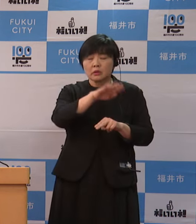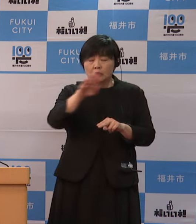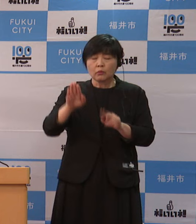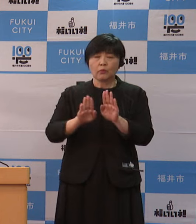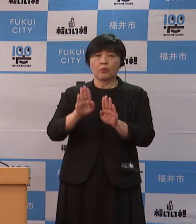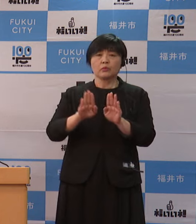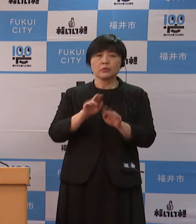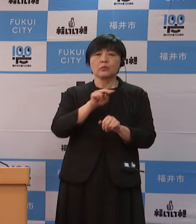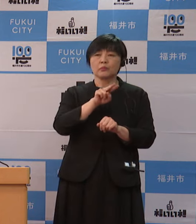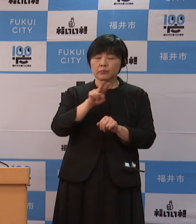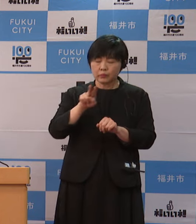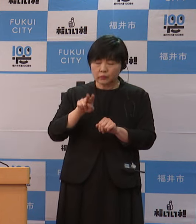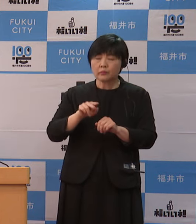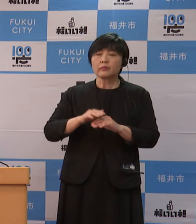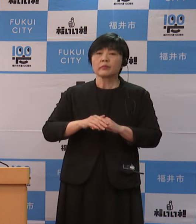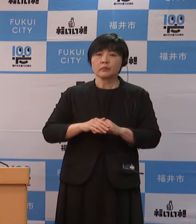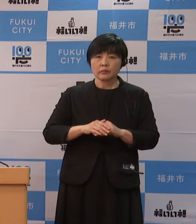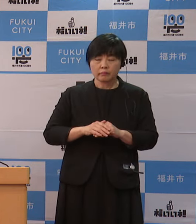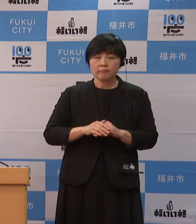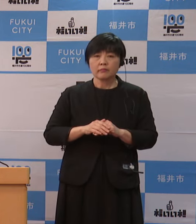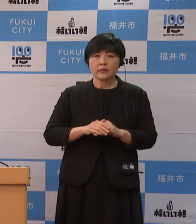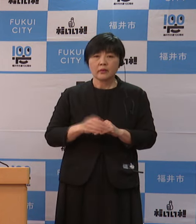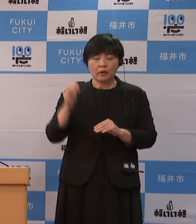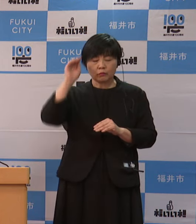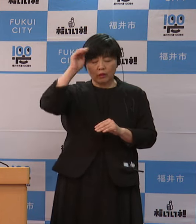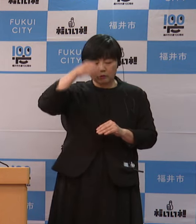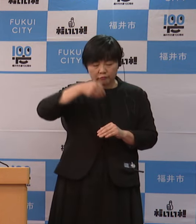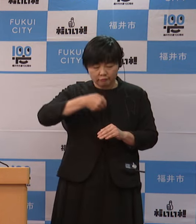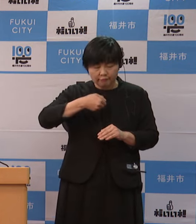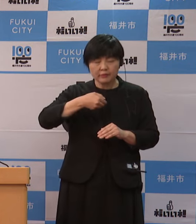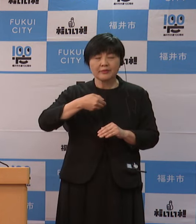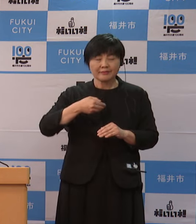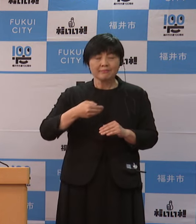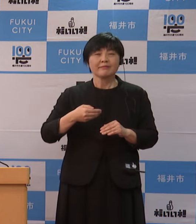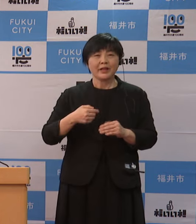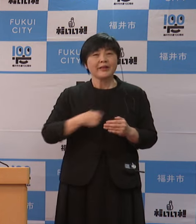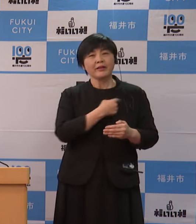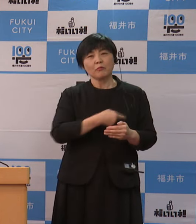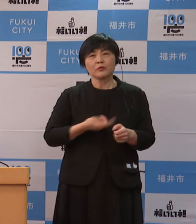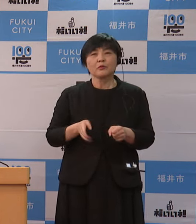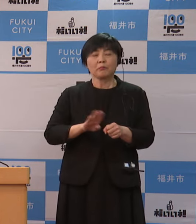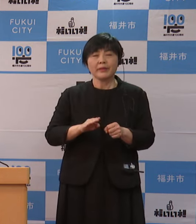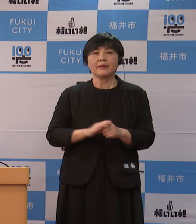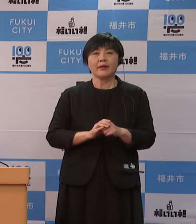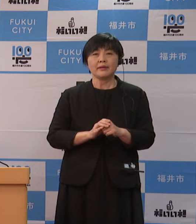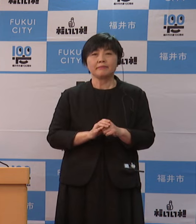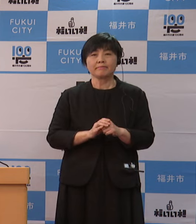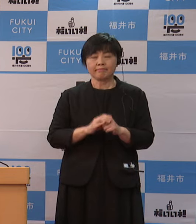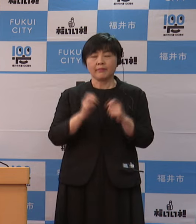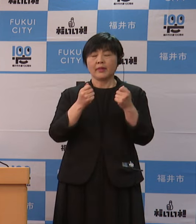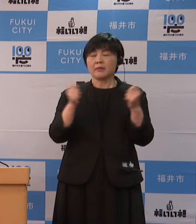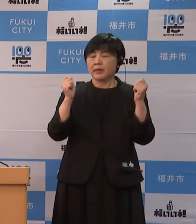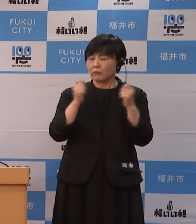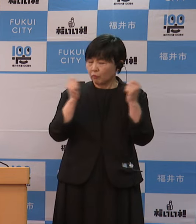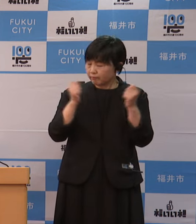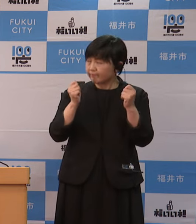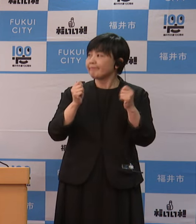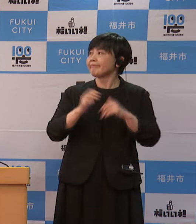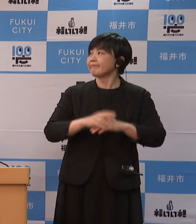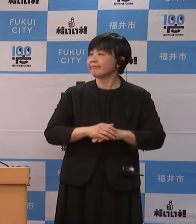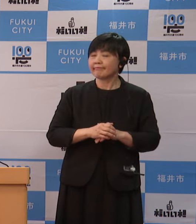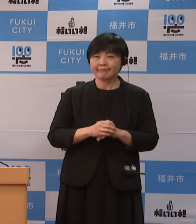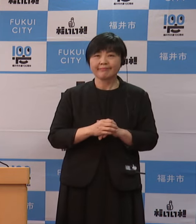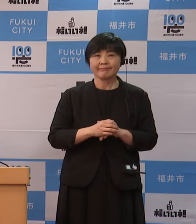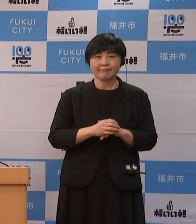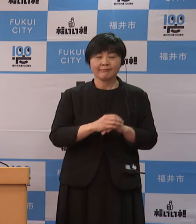つめ直すといいますか、そういったことも、厳かなイベントですけれども、 越前万